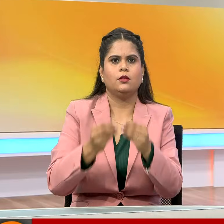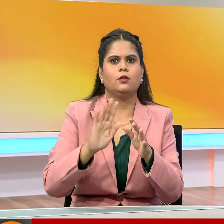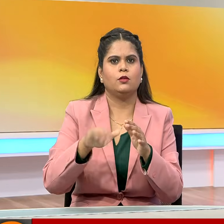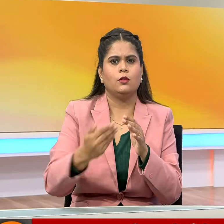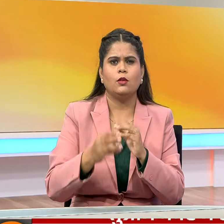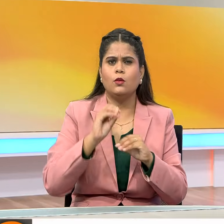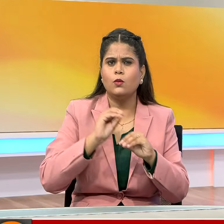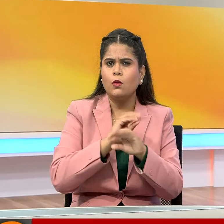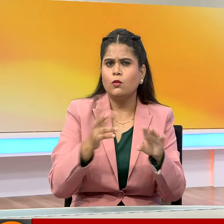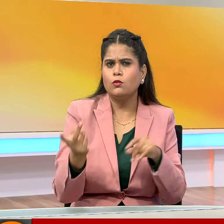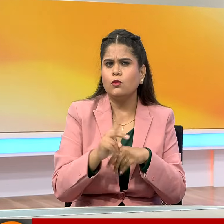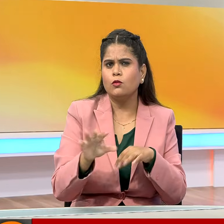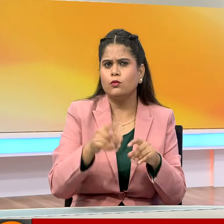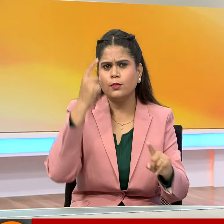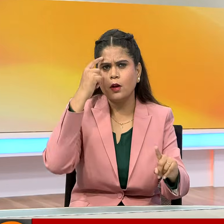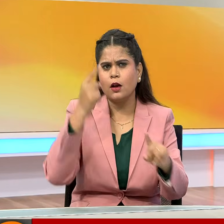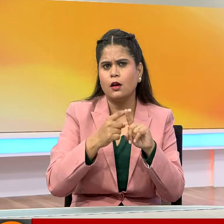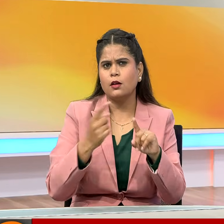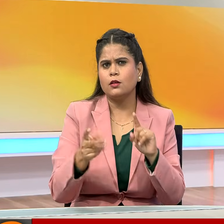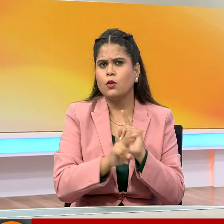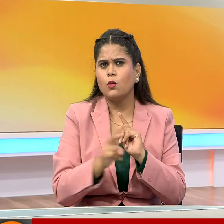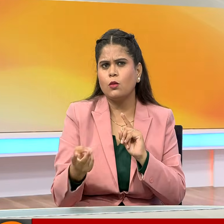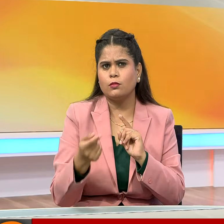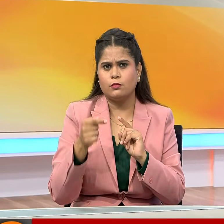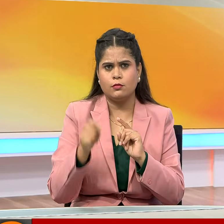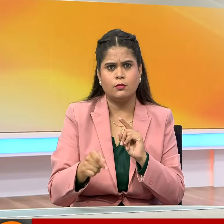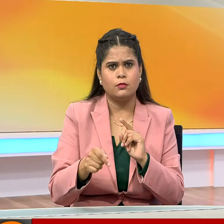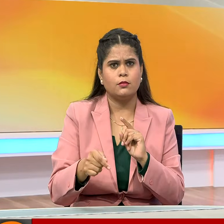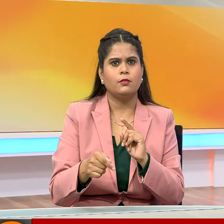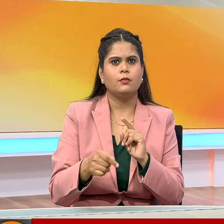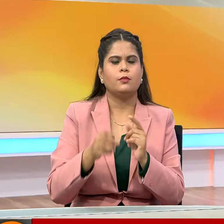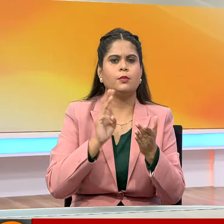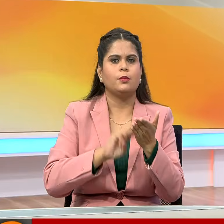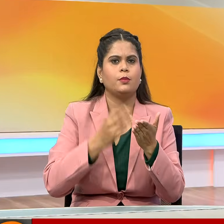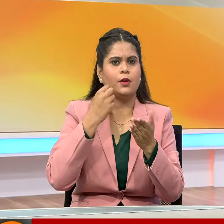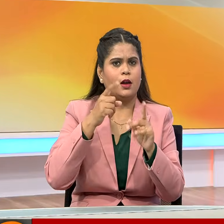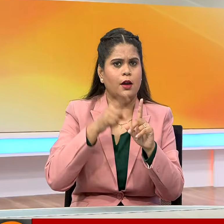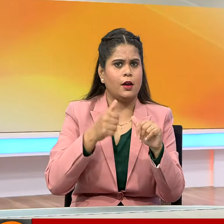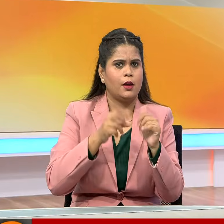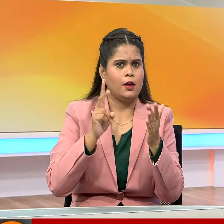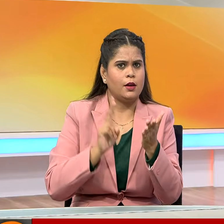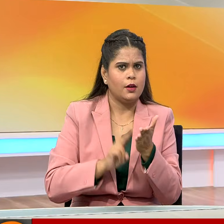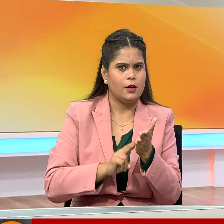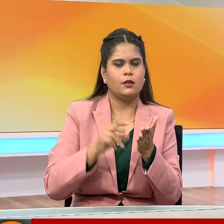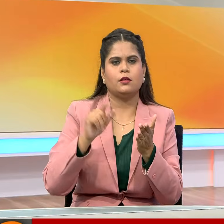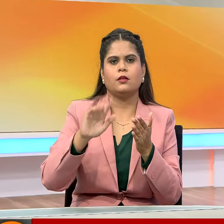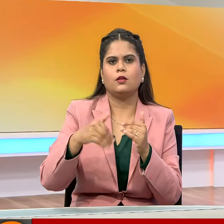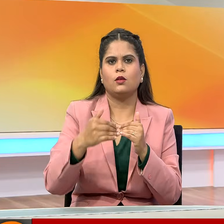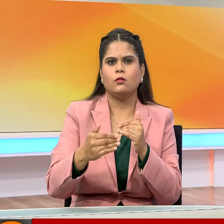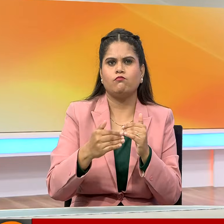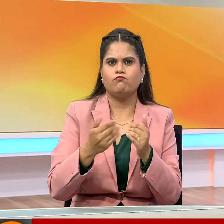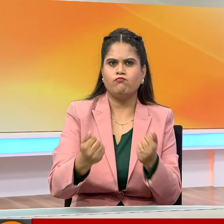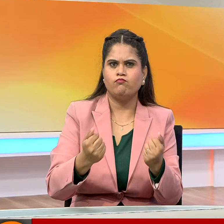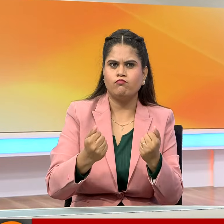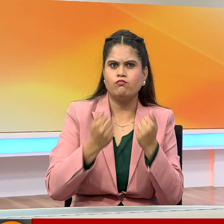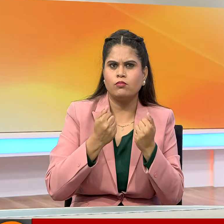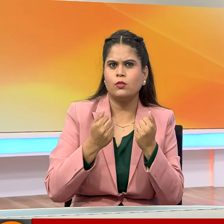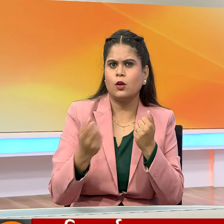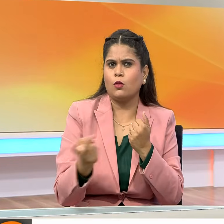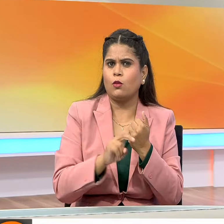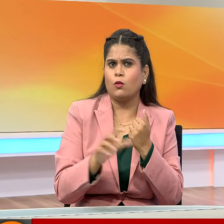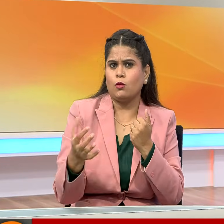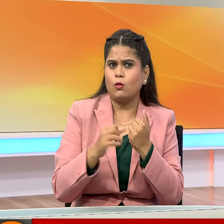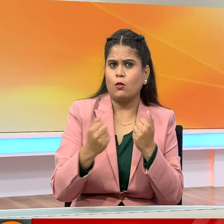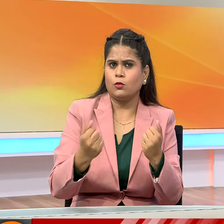भी सहमति जताई कि दोनों पक्षों को माइन काउंटरमेजर की क्षमताओं को बढ़ाने के लिए मिलकर काम